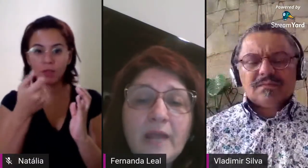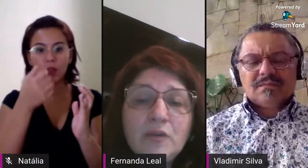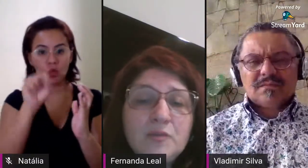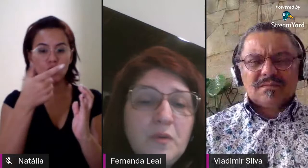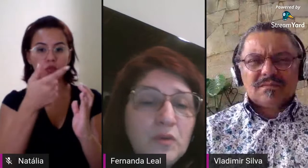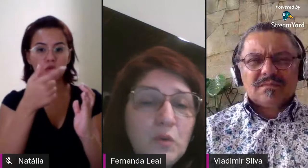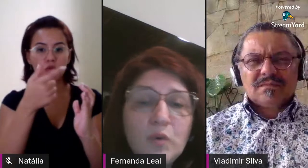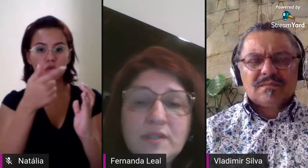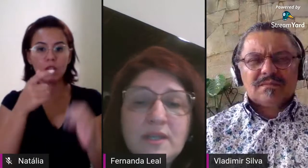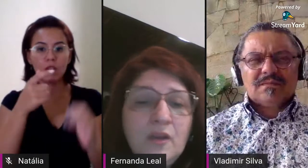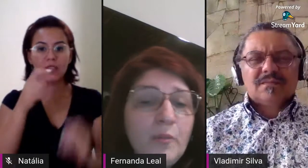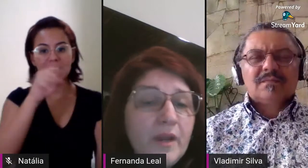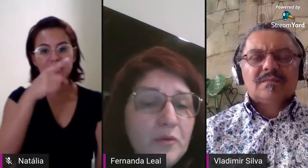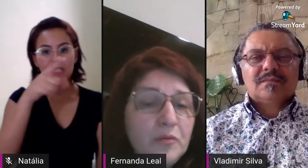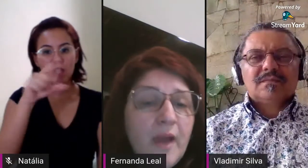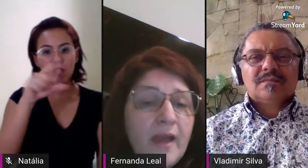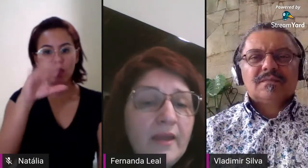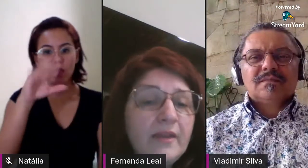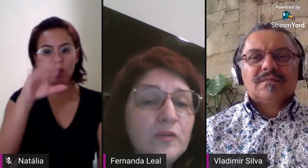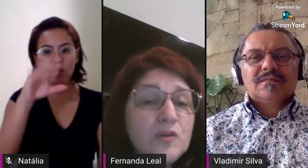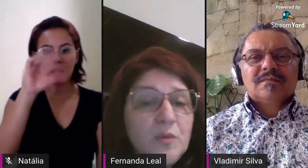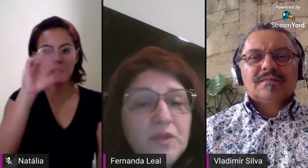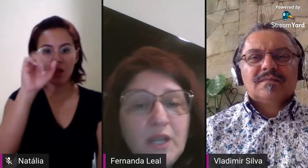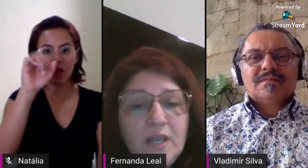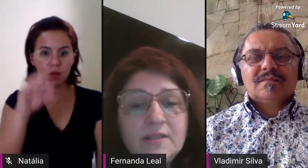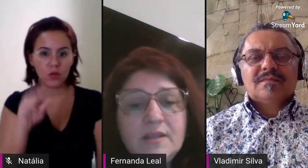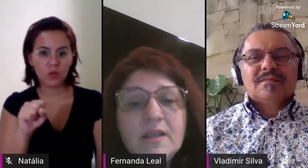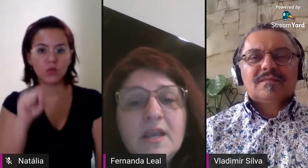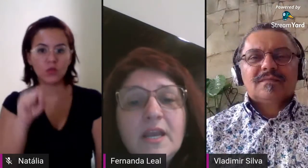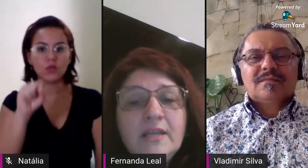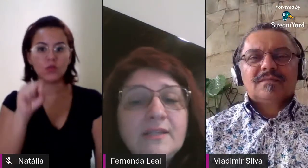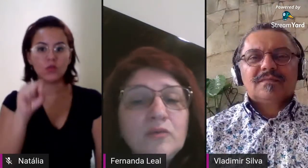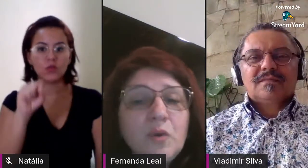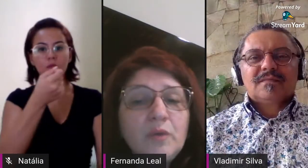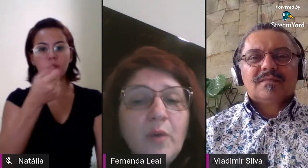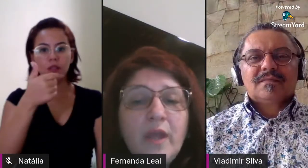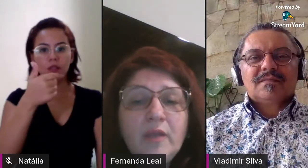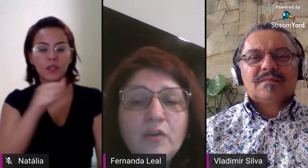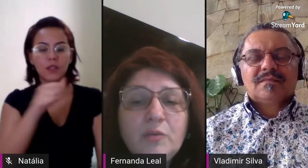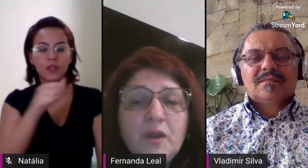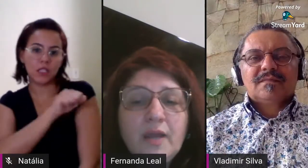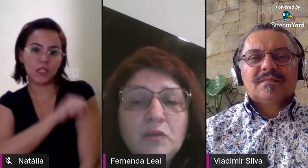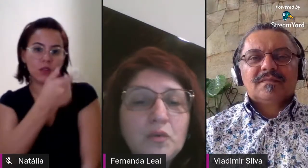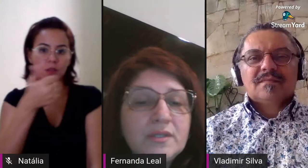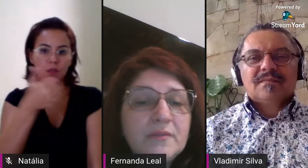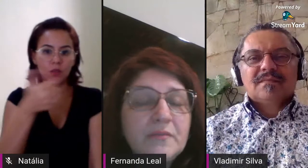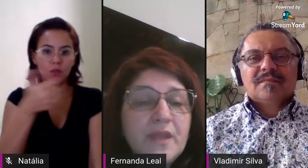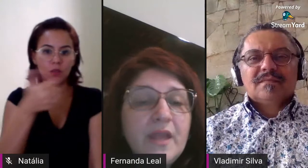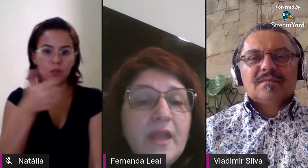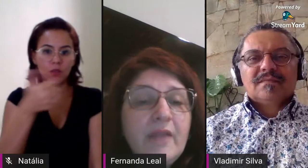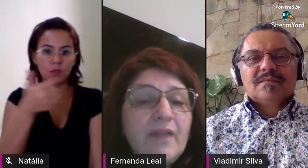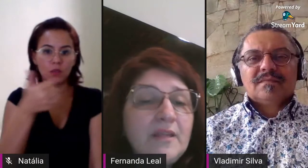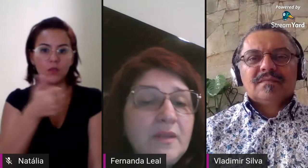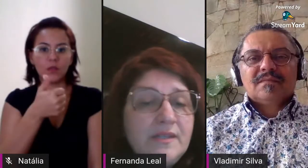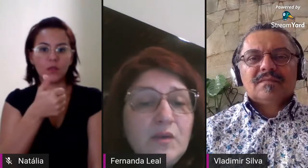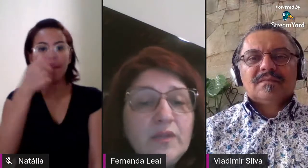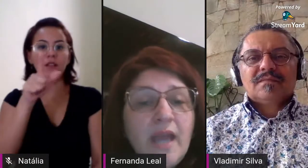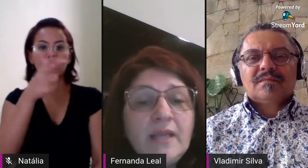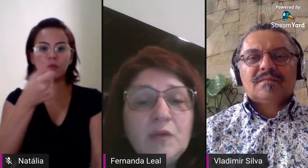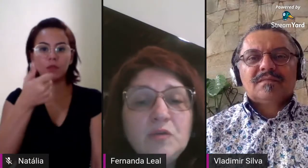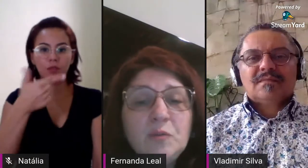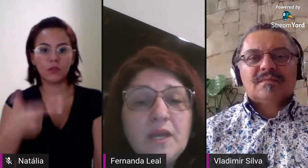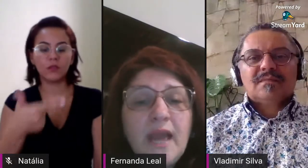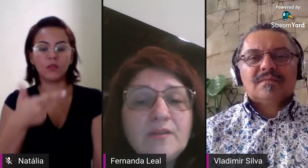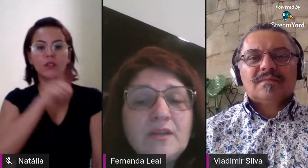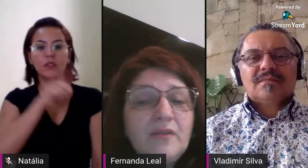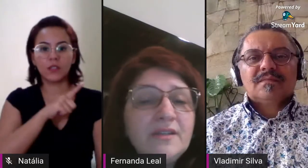Pará, 2012, Rio Branco, no Acre, 2013, e São João del Rei, em 2014. Vladimir Silva tem